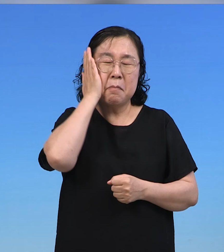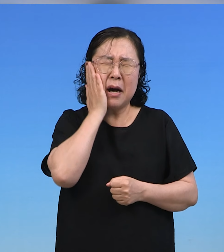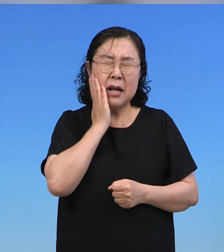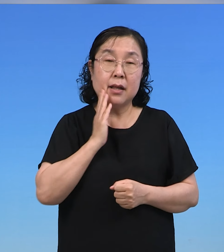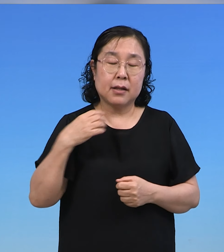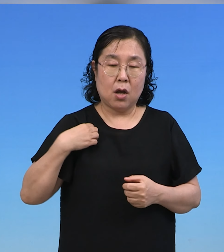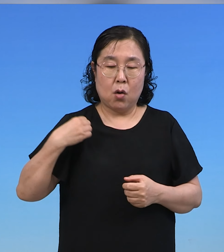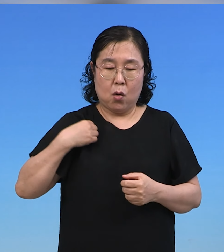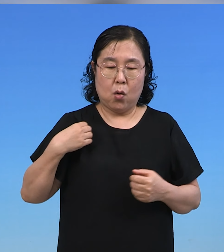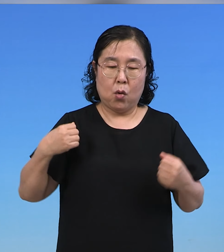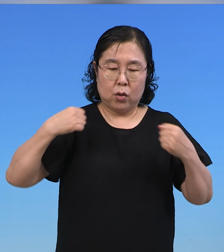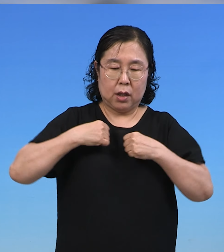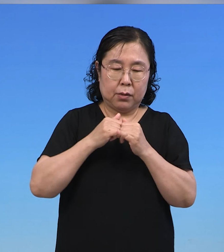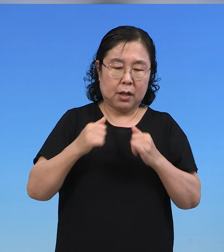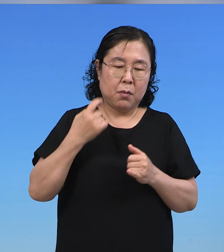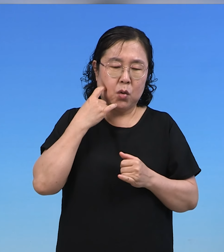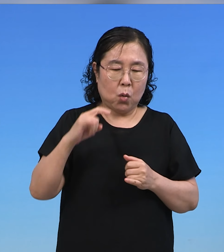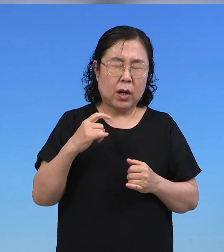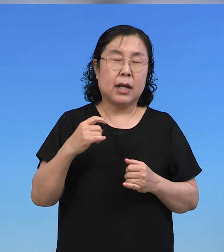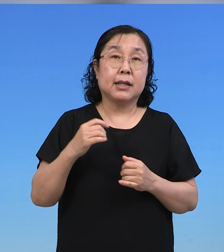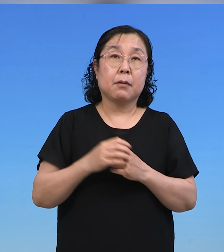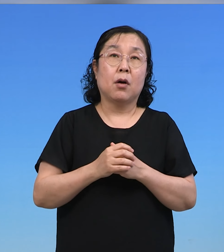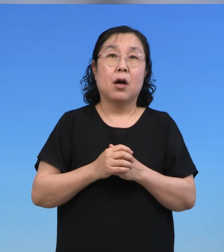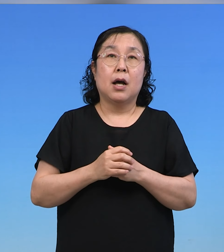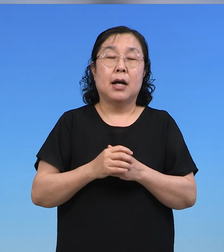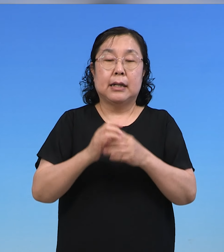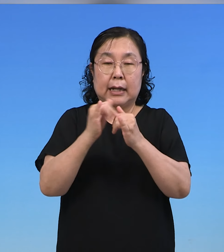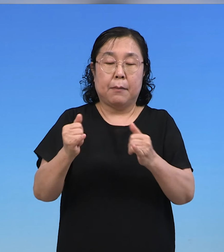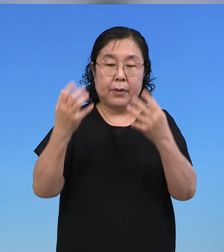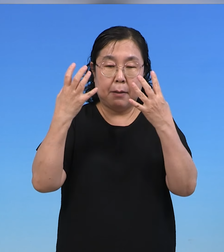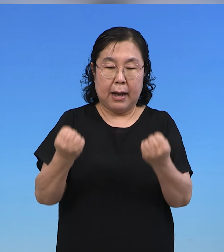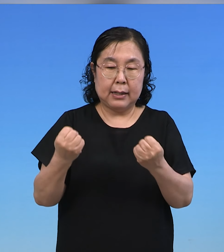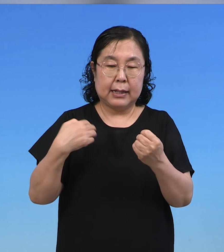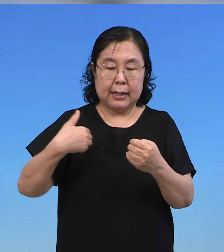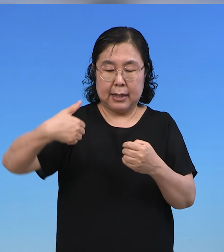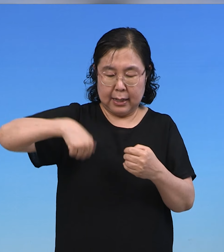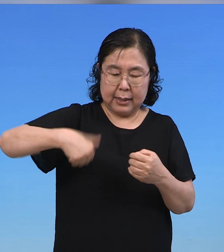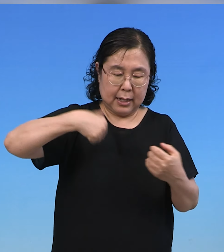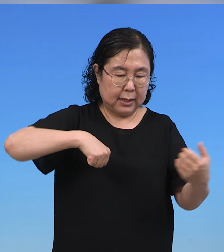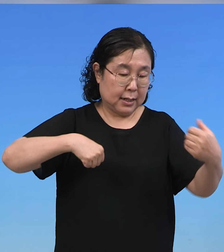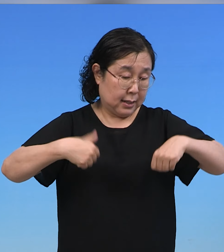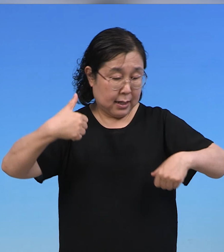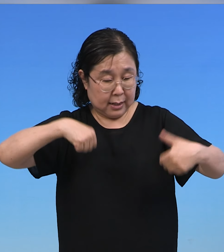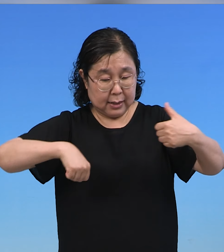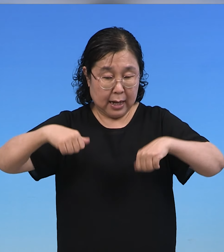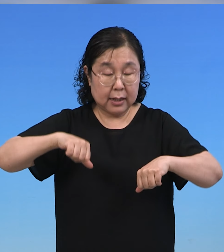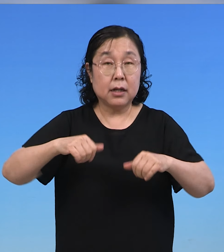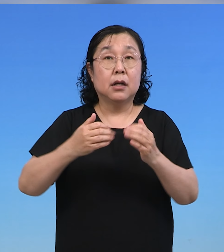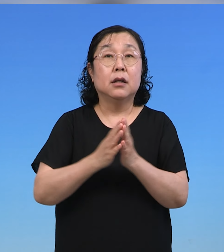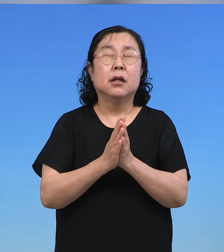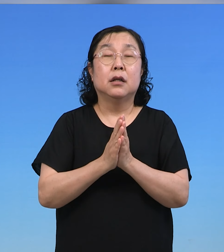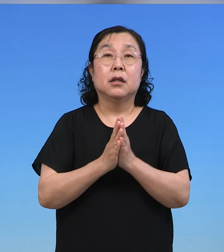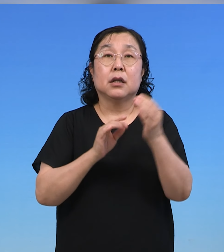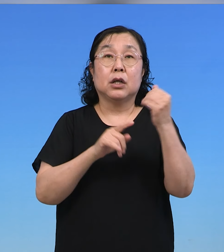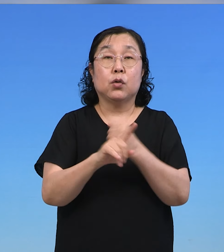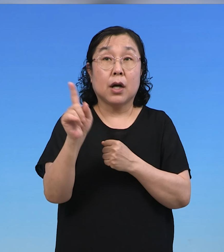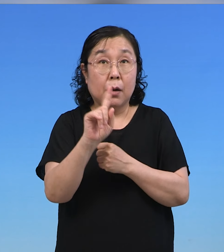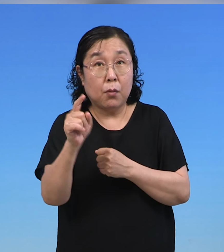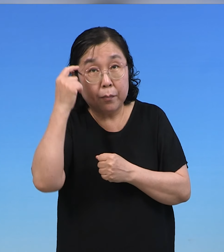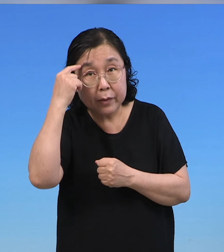막 또 무슨 색이 있지 막 계속 이렇게 인사들을 많이 하는 거는요, 그분들이 내 영혼을 사랑해서가 아니고